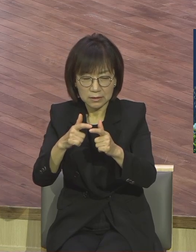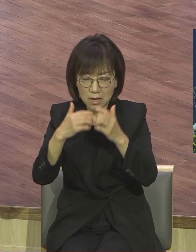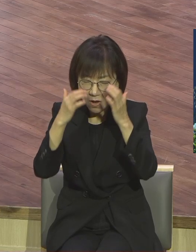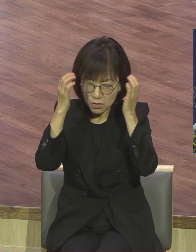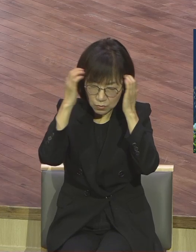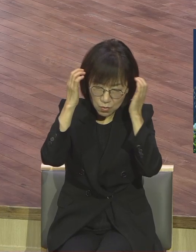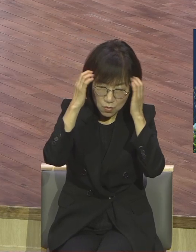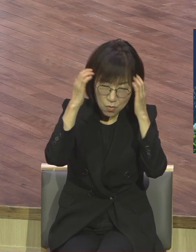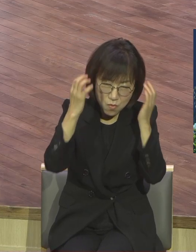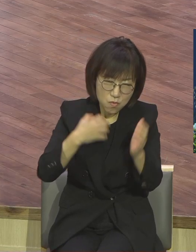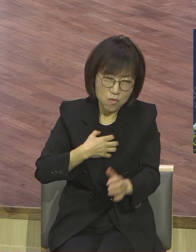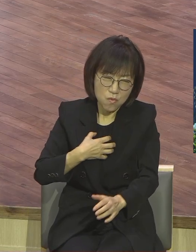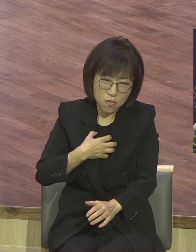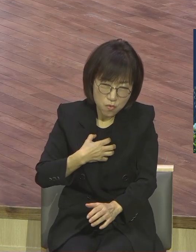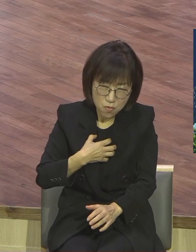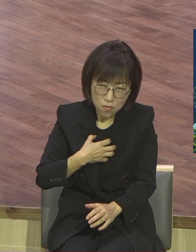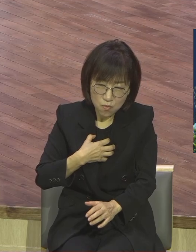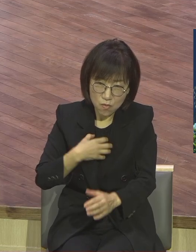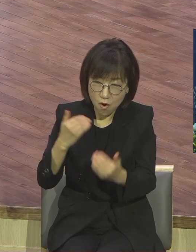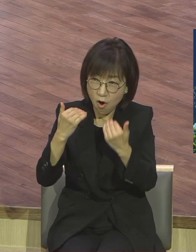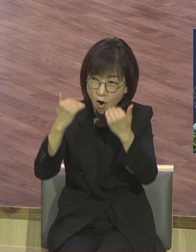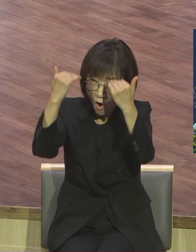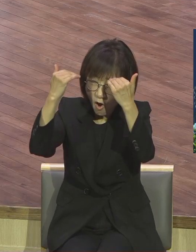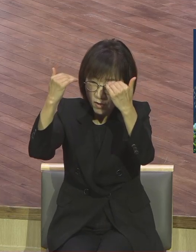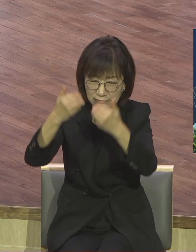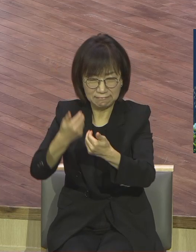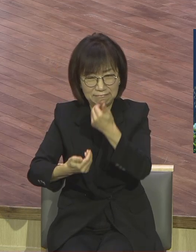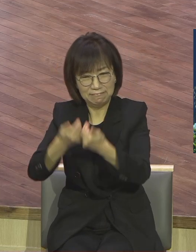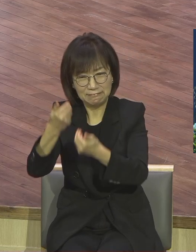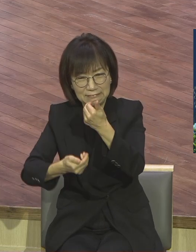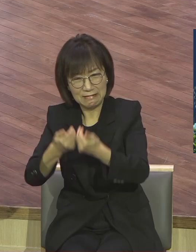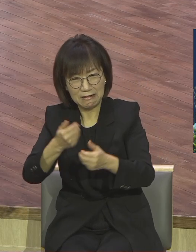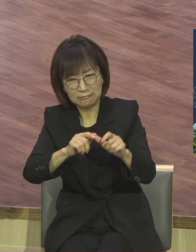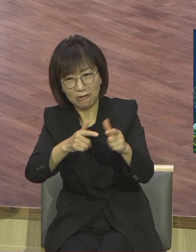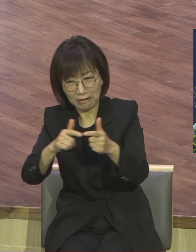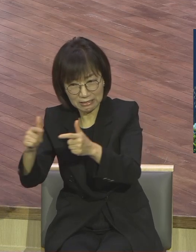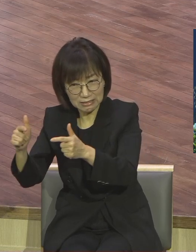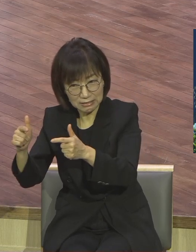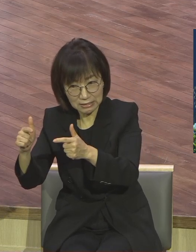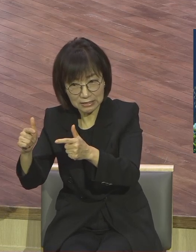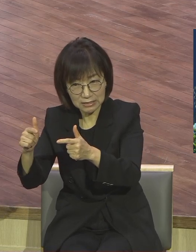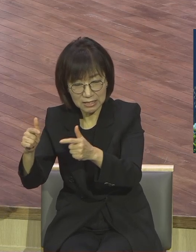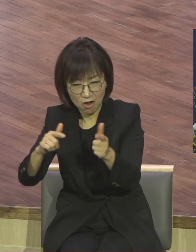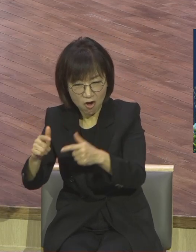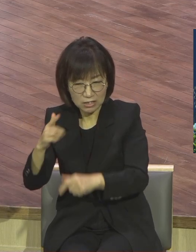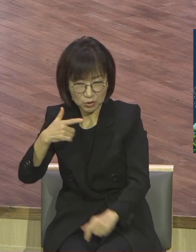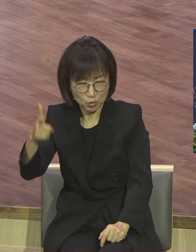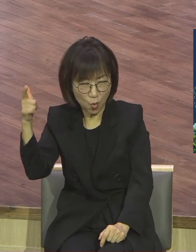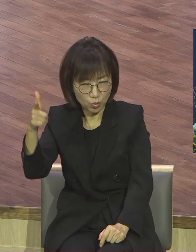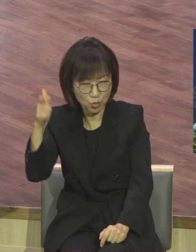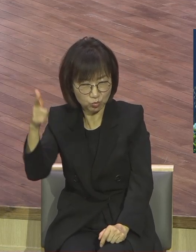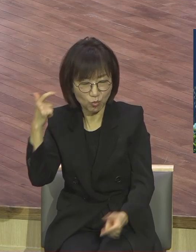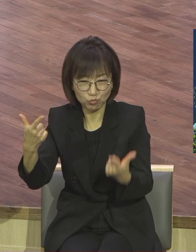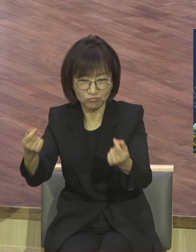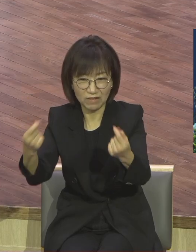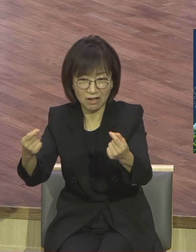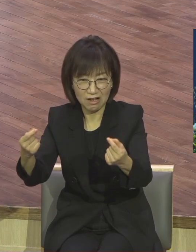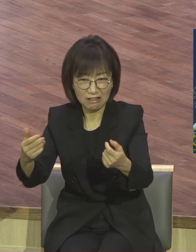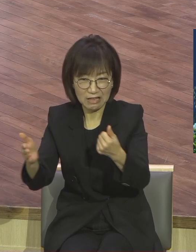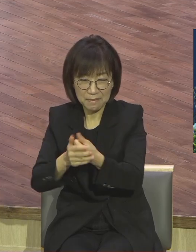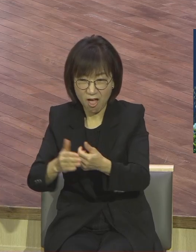편견, 이 기성세대 편견, 이걸 총알로 본 거예요. 총알, 이런 많은 편견들을